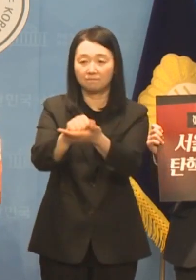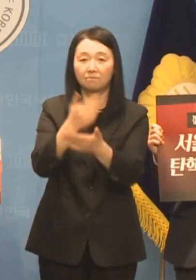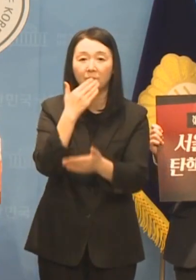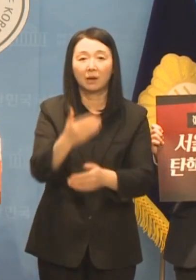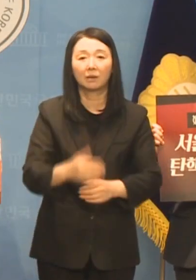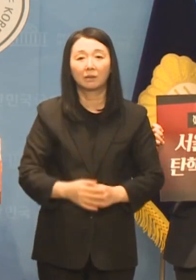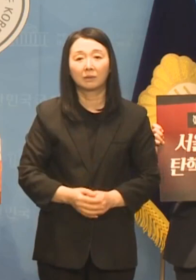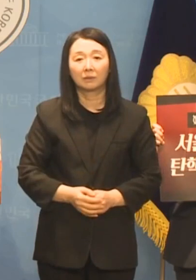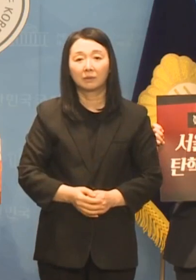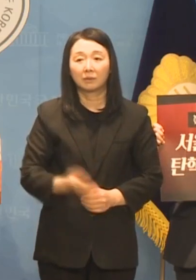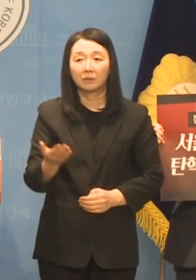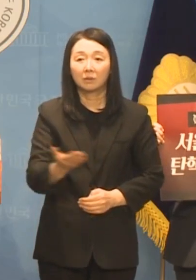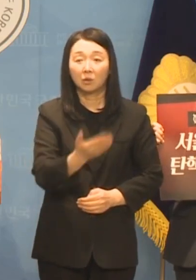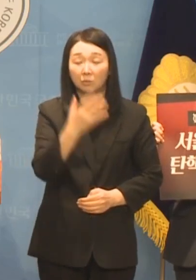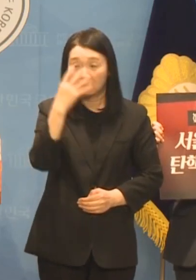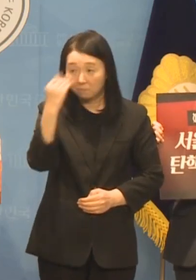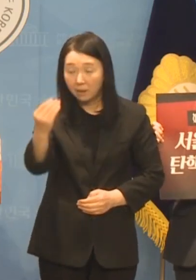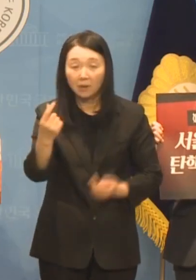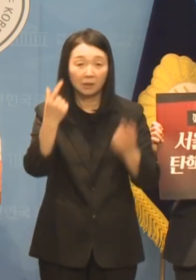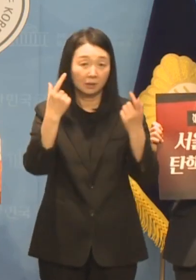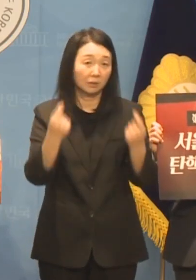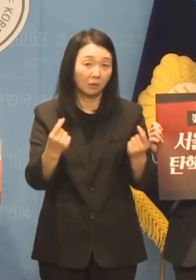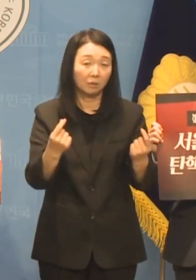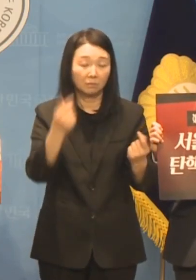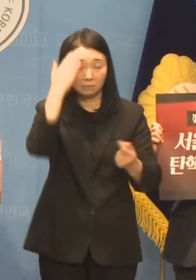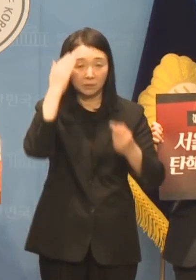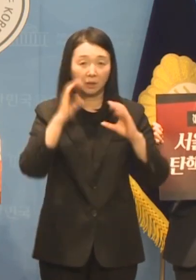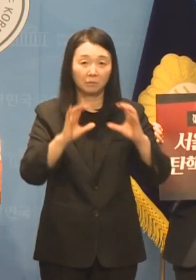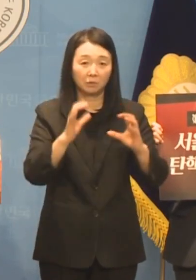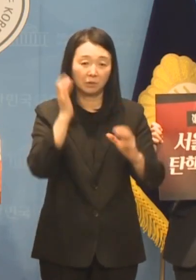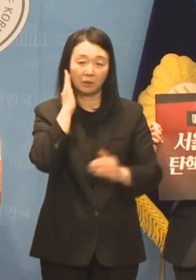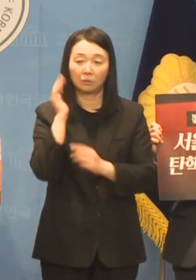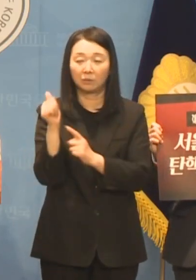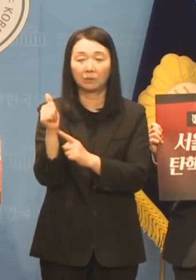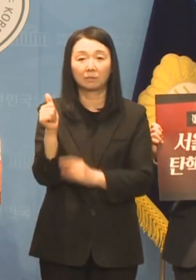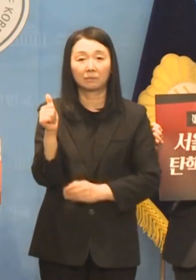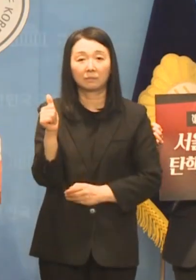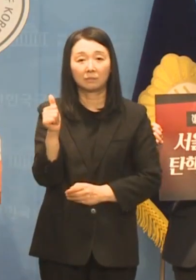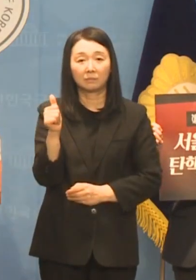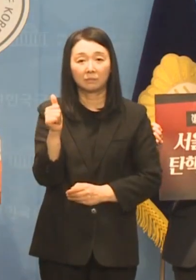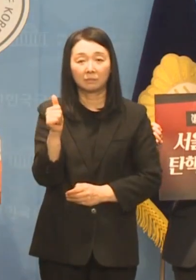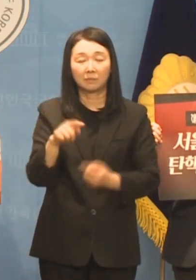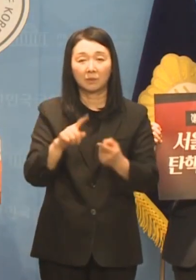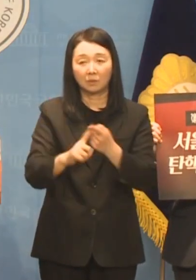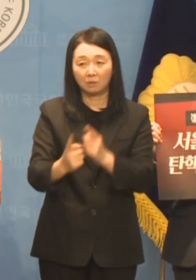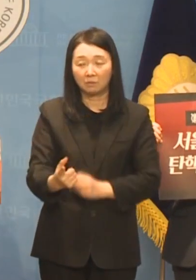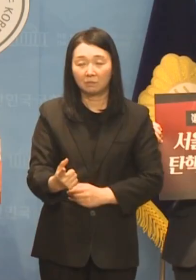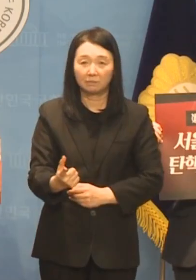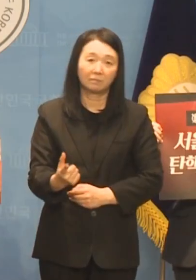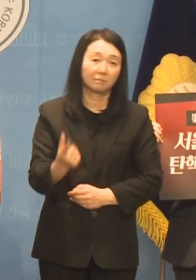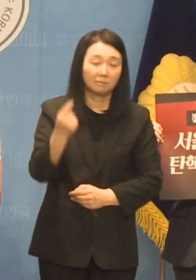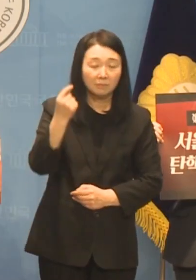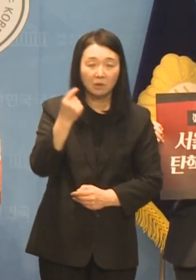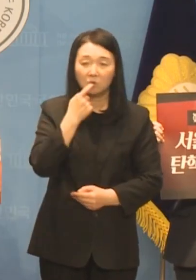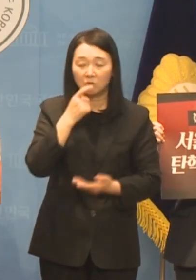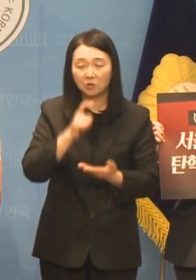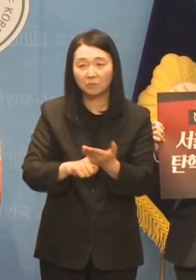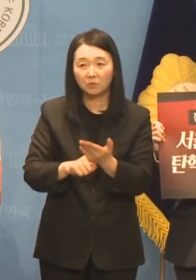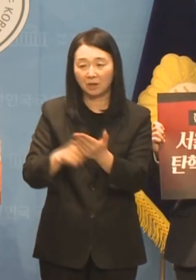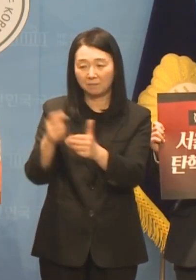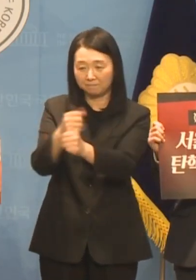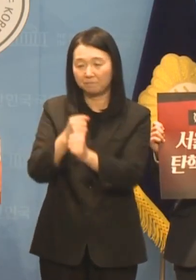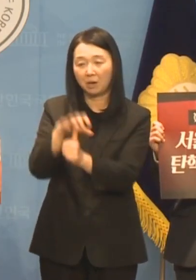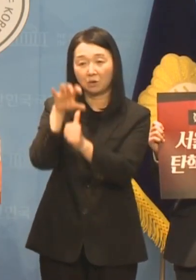있었습니다. 여러분이 목격하신 바와 같이 대한민국의 대통령은 이렇게 빠르고 쉽게